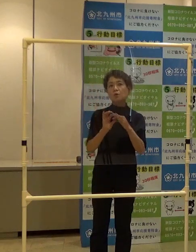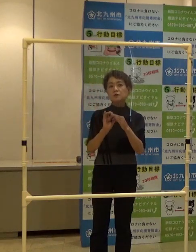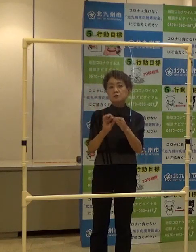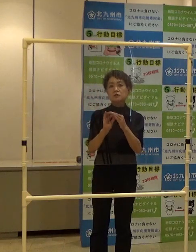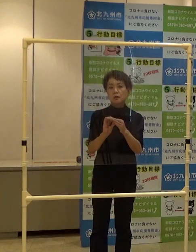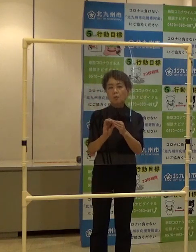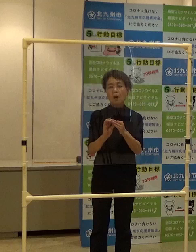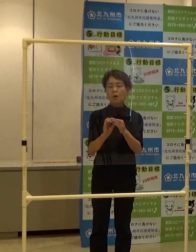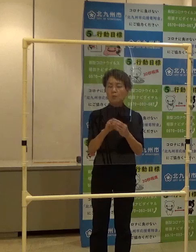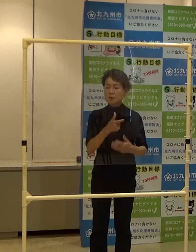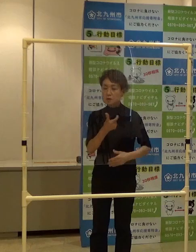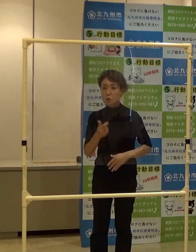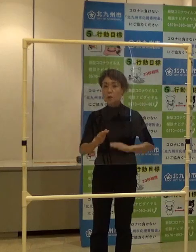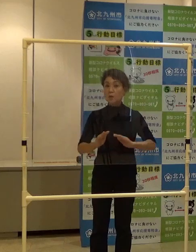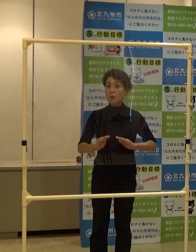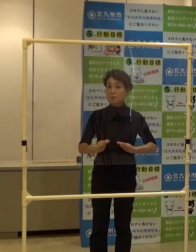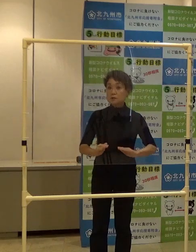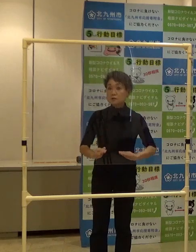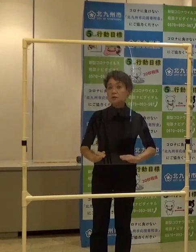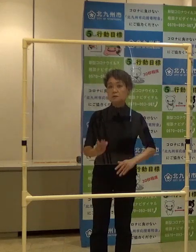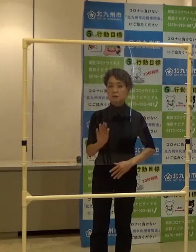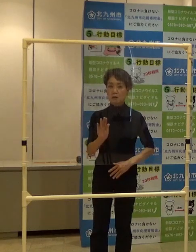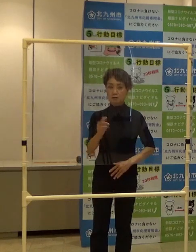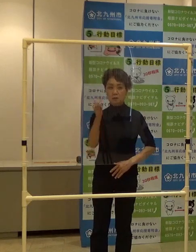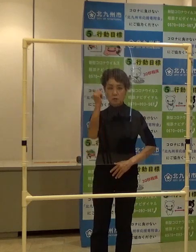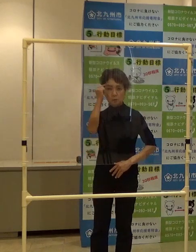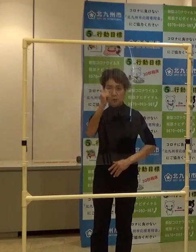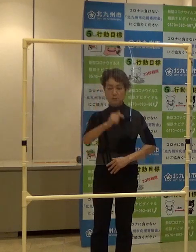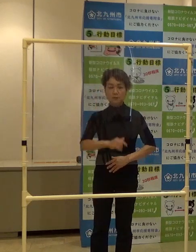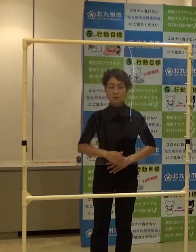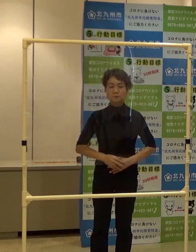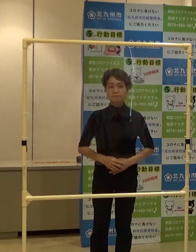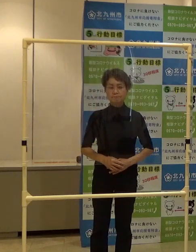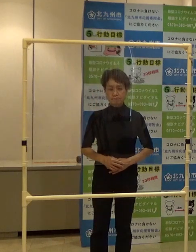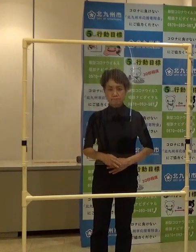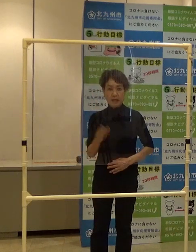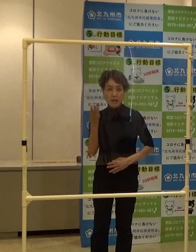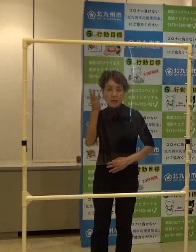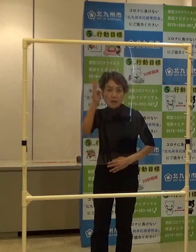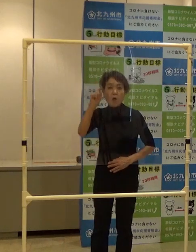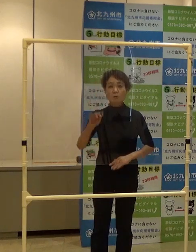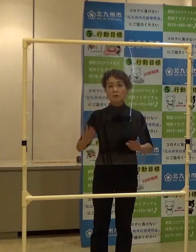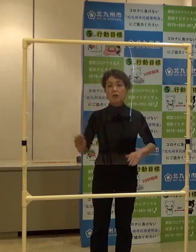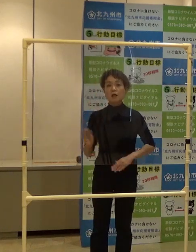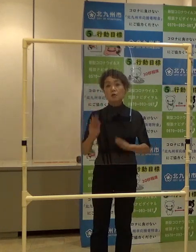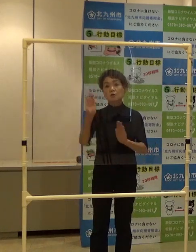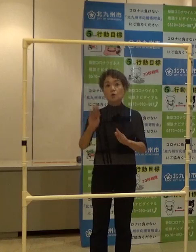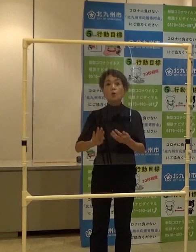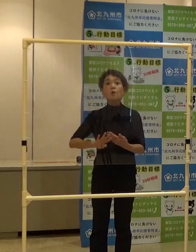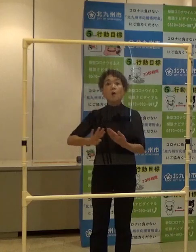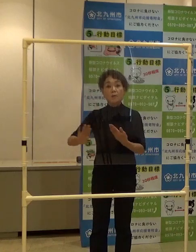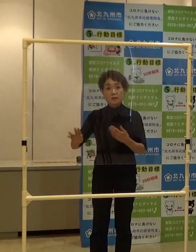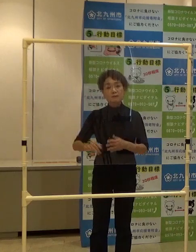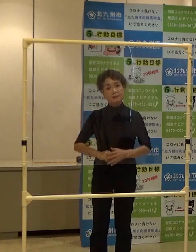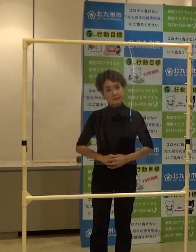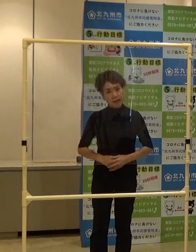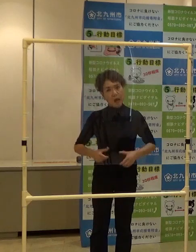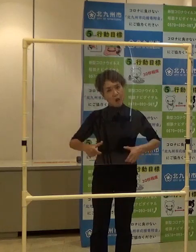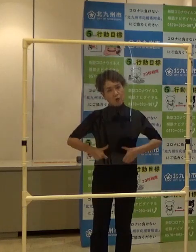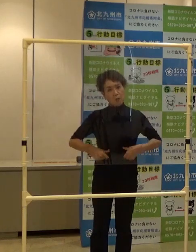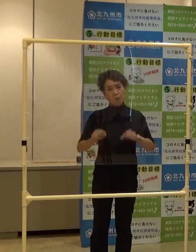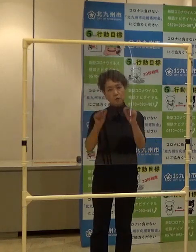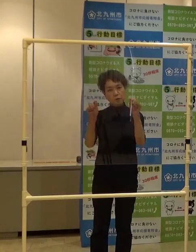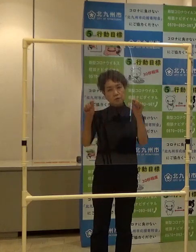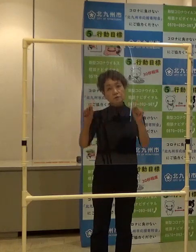極めて落ち着いていたところだと思います。まあ、鹿児島の昨今の状況は別にいたしましてですね、熊本